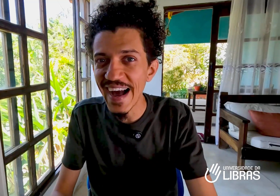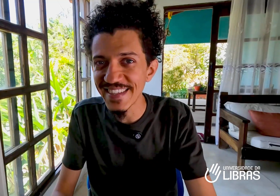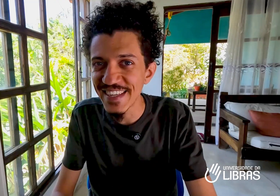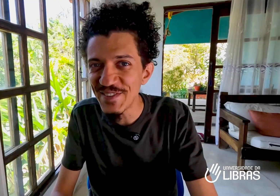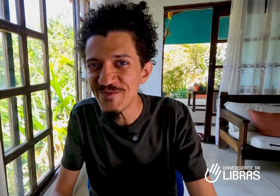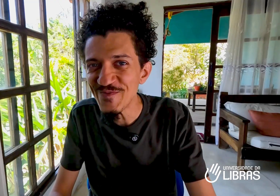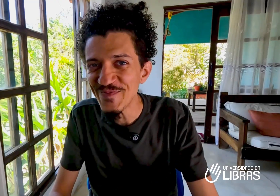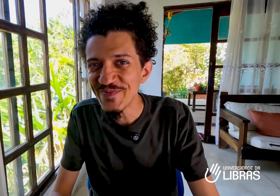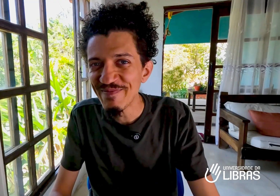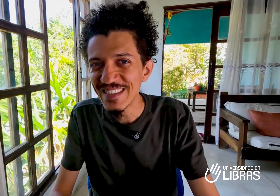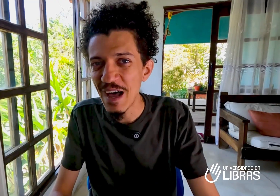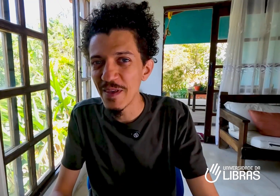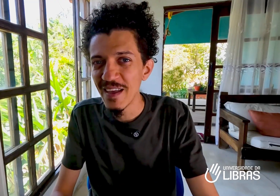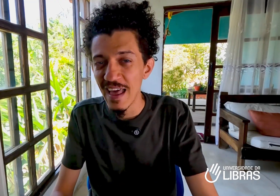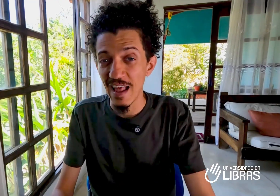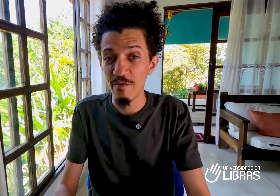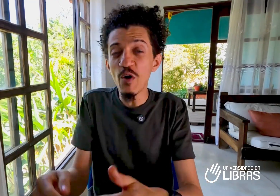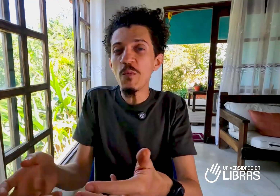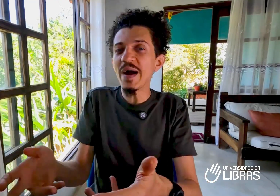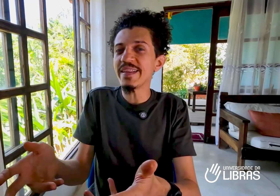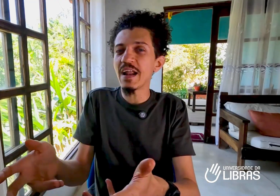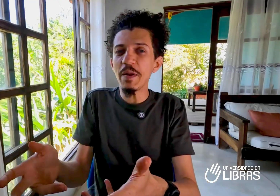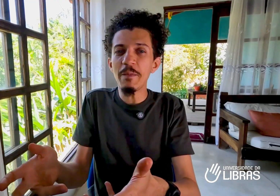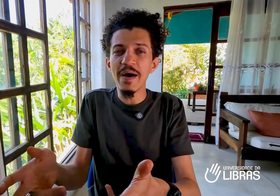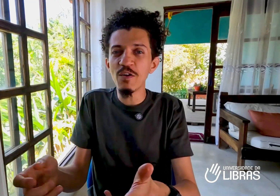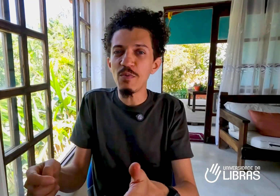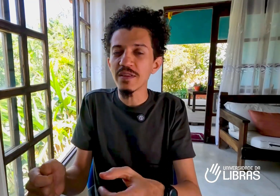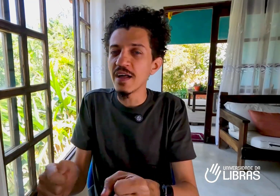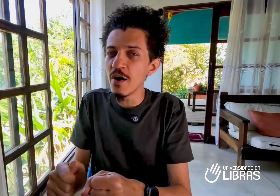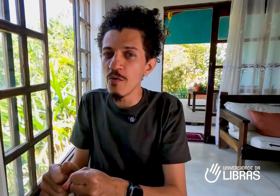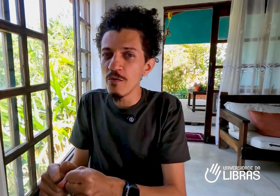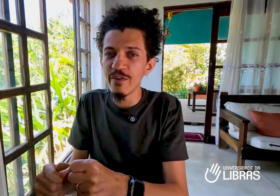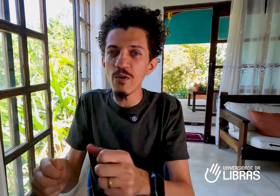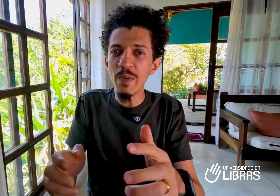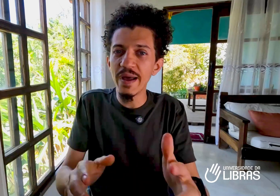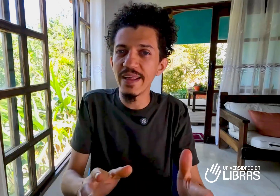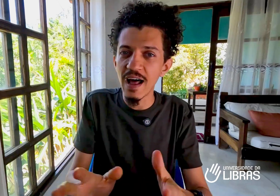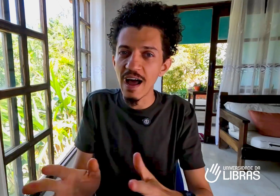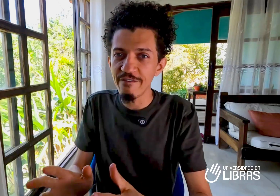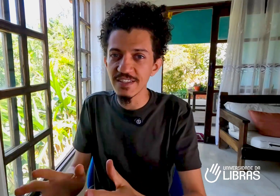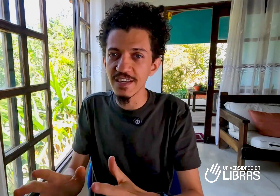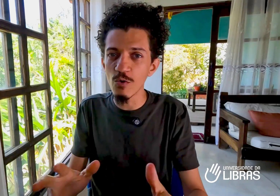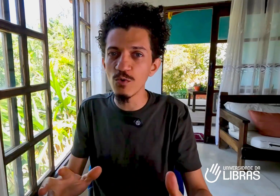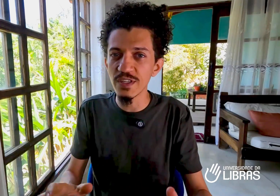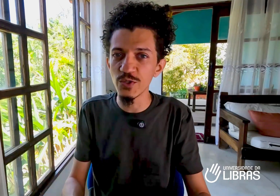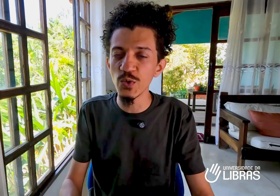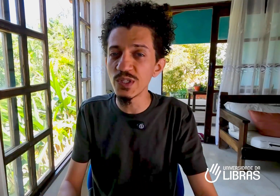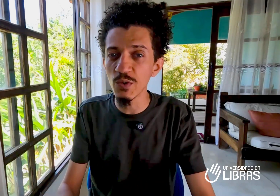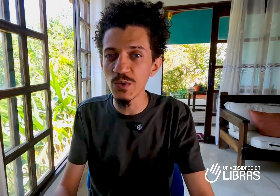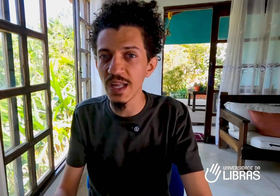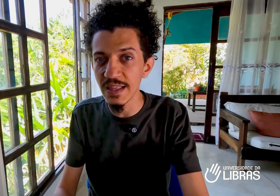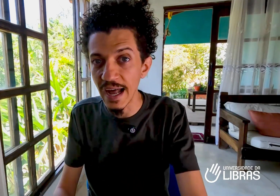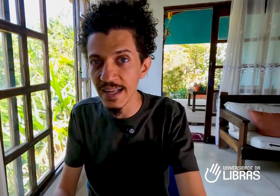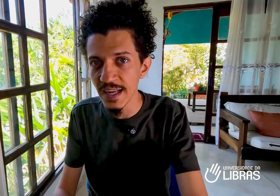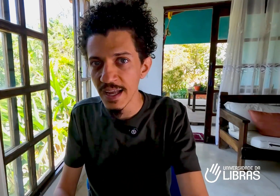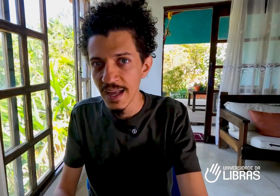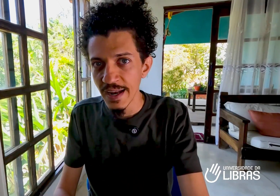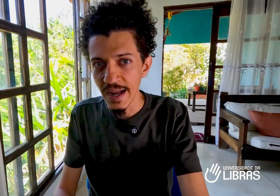casa, sabe? Ela viu o pai dela preparando o portão, viu o pai dela fazendo alguns ajustes, alguns detalhes na